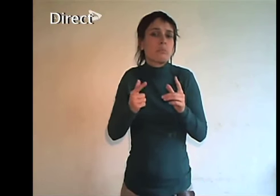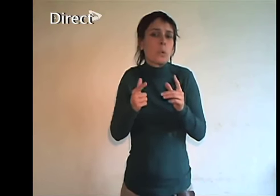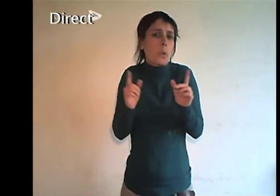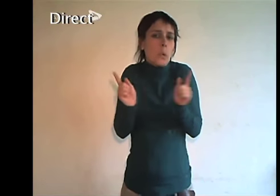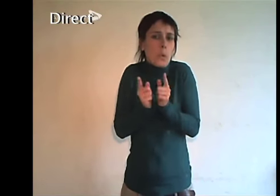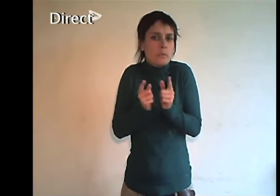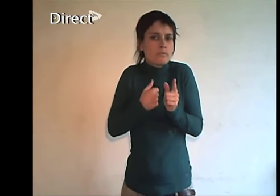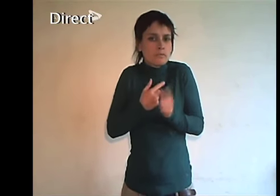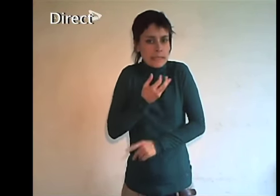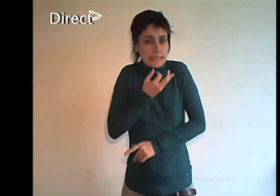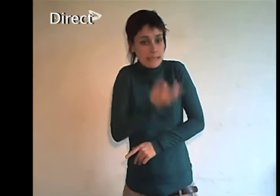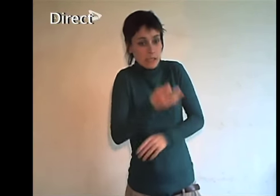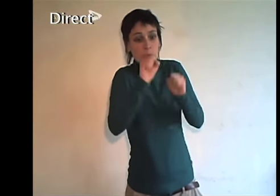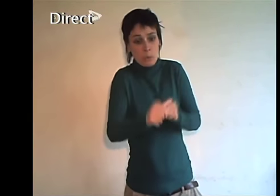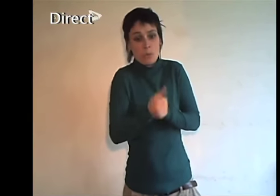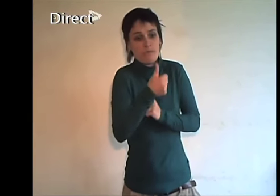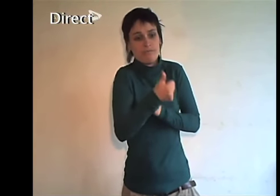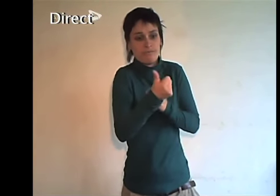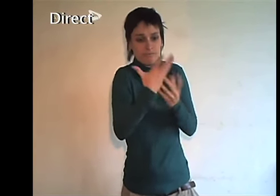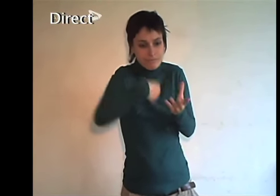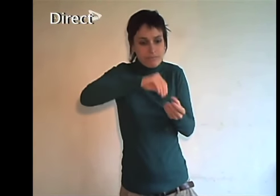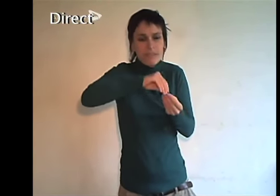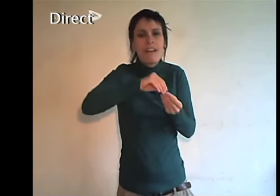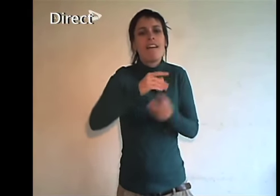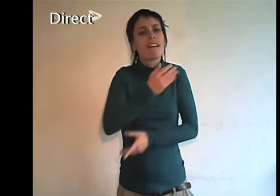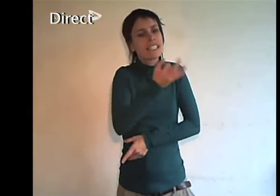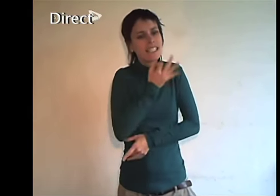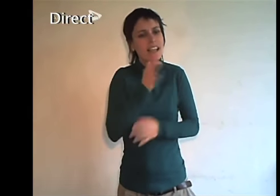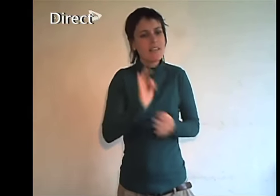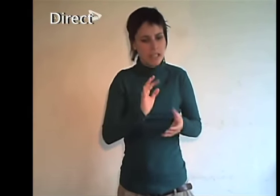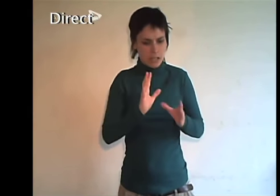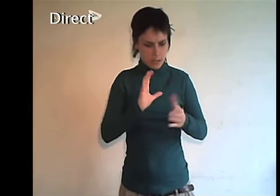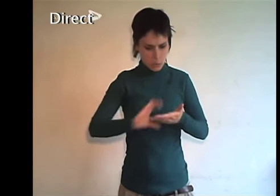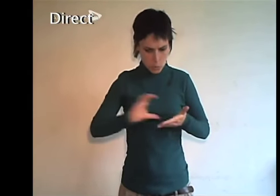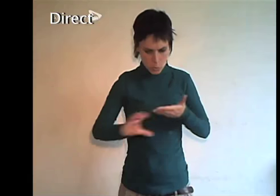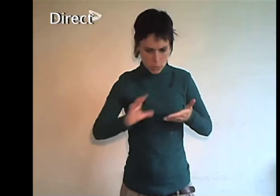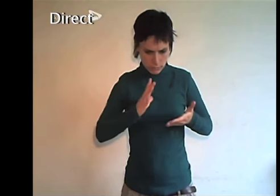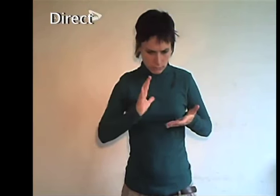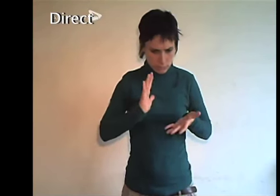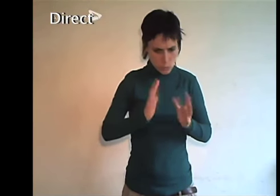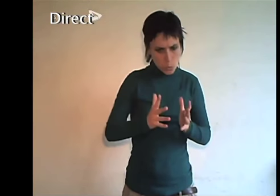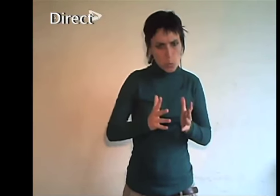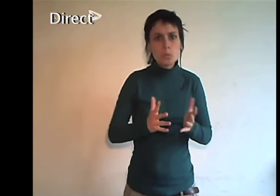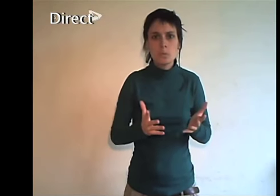Alors, peut-être deux mots, mais je vous compléterai si vous pensez que c'est nécessaire. Mais c'est vrai que sur Toulouse, donc vous évoquez des cours